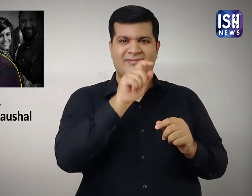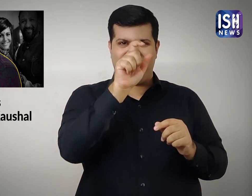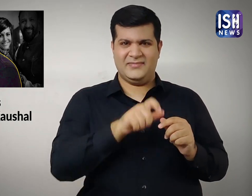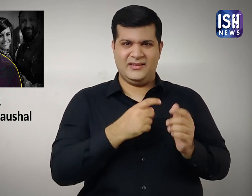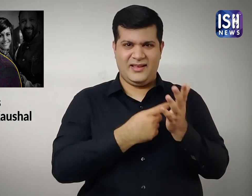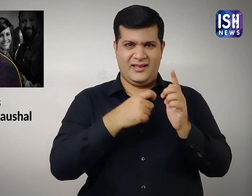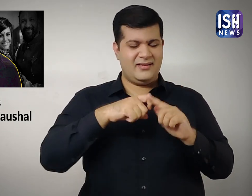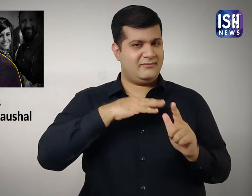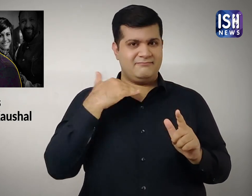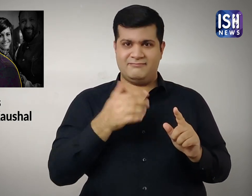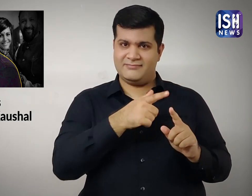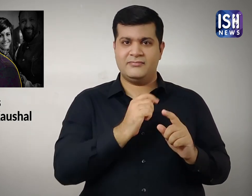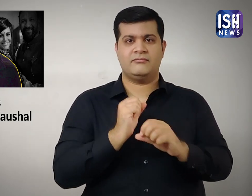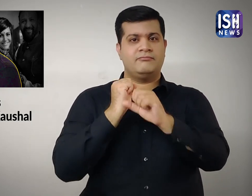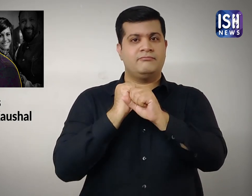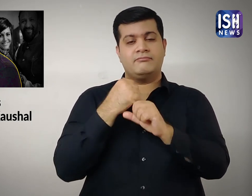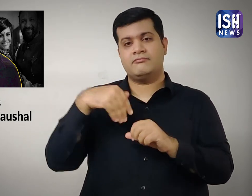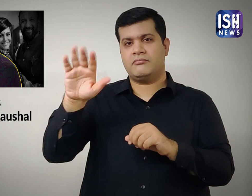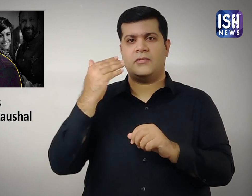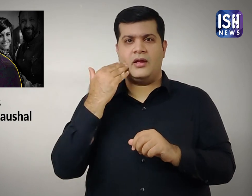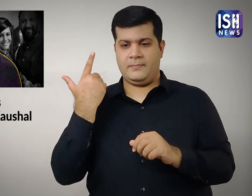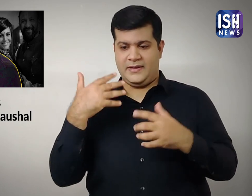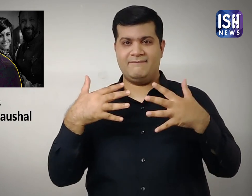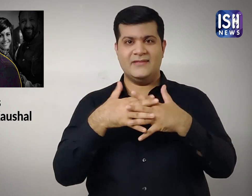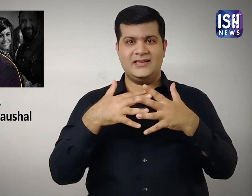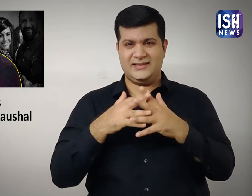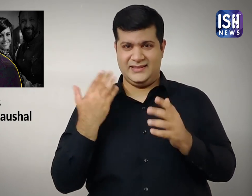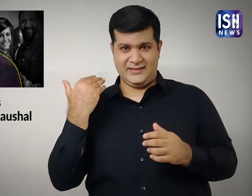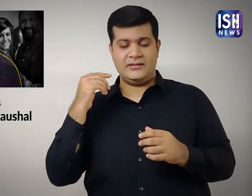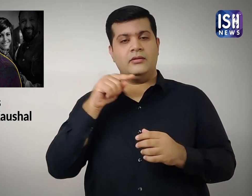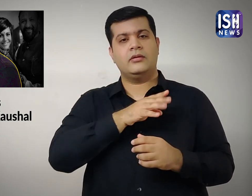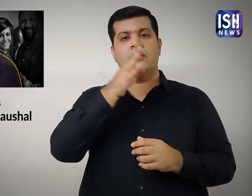उनका अंतिमसंसकार बुद्वार दोपहर मुंबई के शिवाजी ग्राउन में